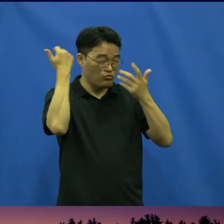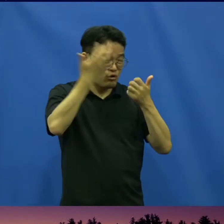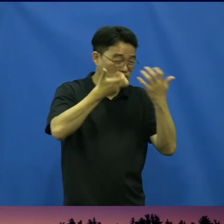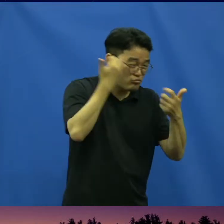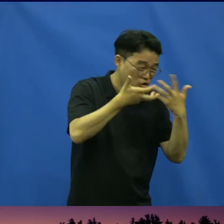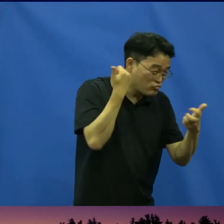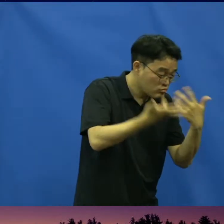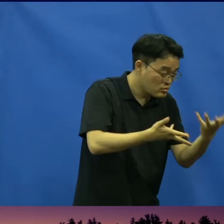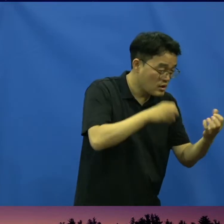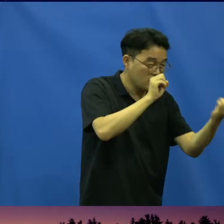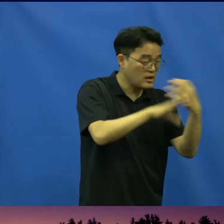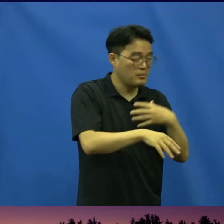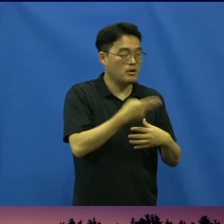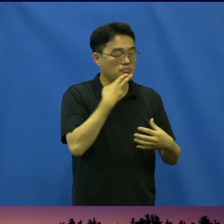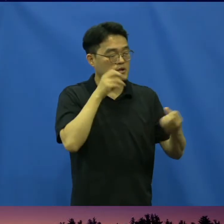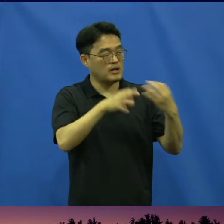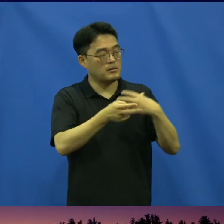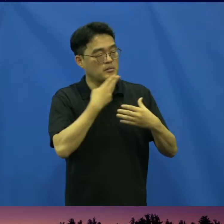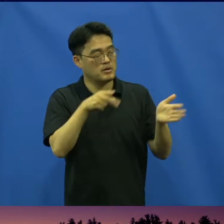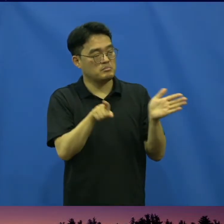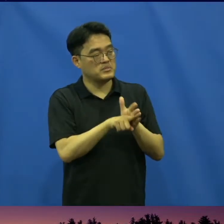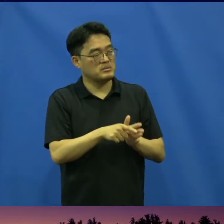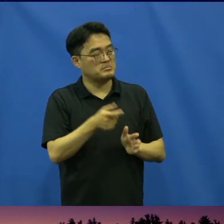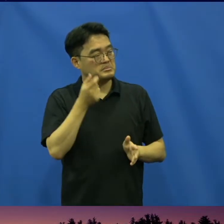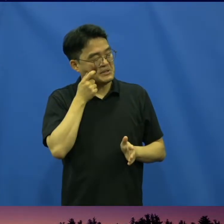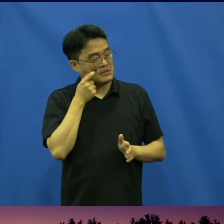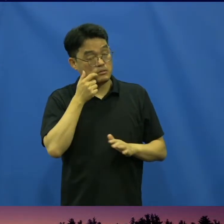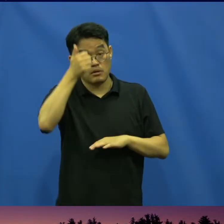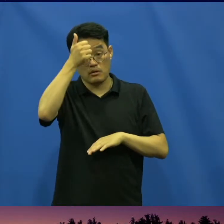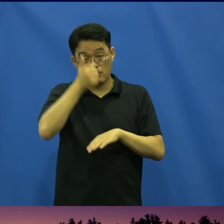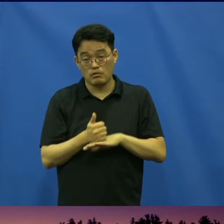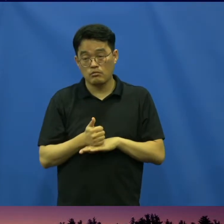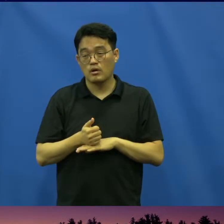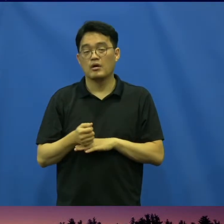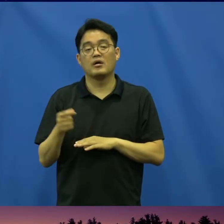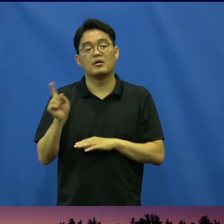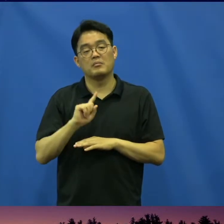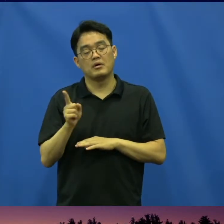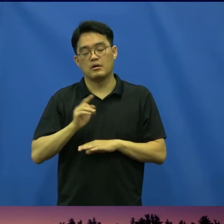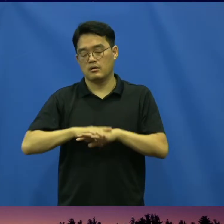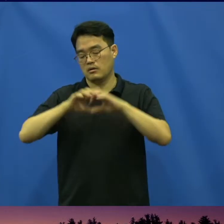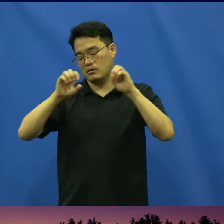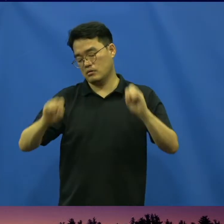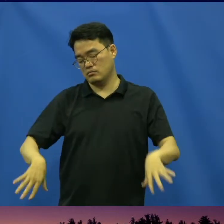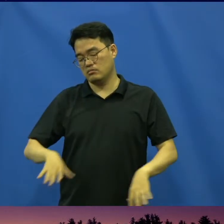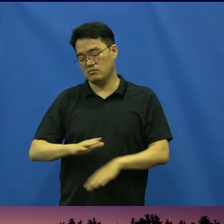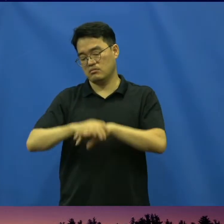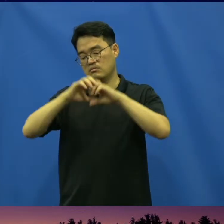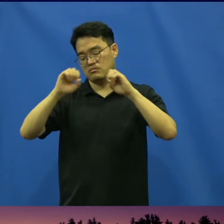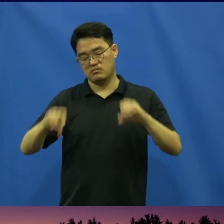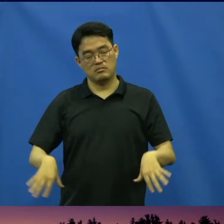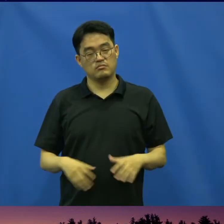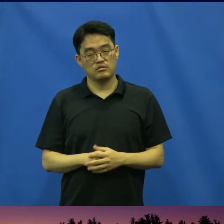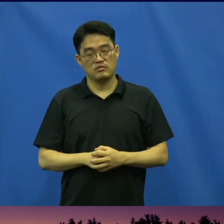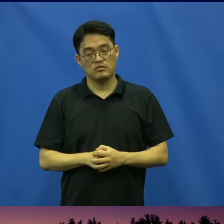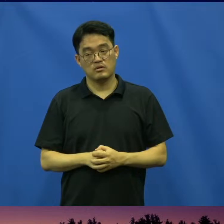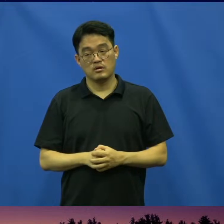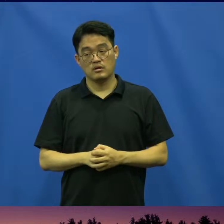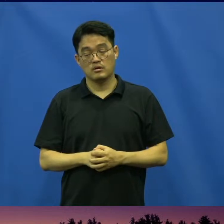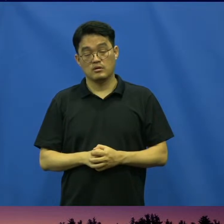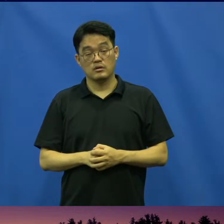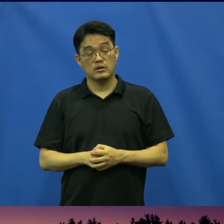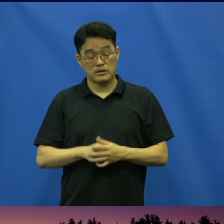어떤 사람이 사방에 막힌 방에 갇혀있는 출구가 보이지 않아. 그러니까 막 벽을 그냥 머리로 막